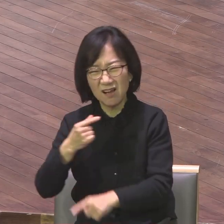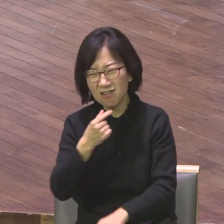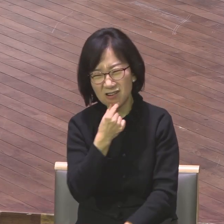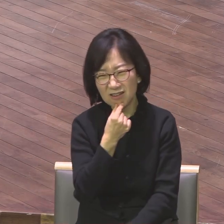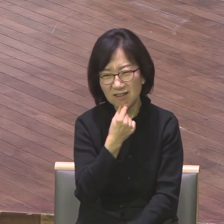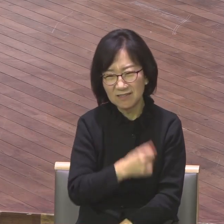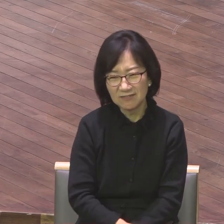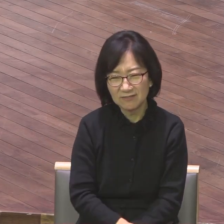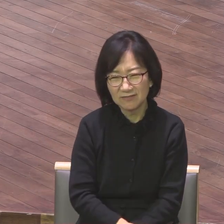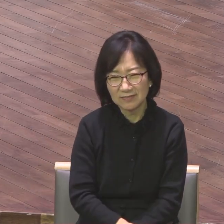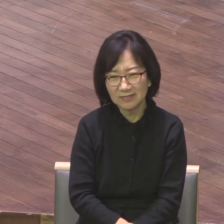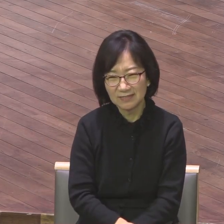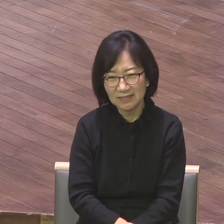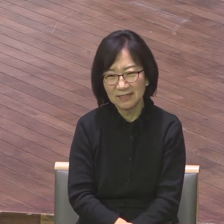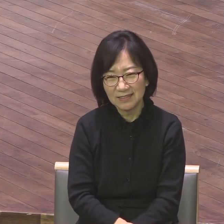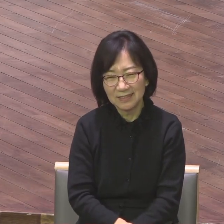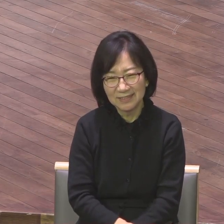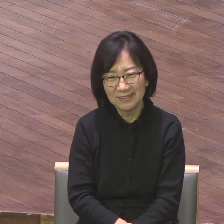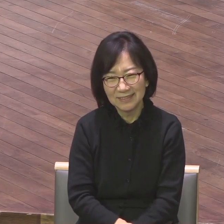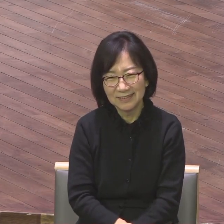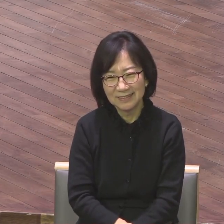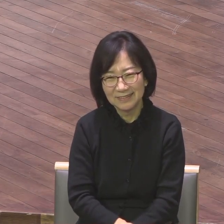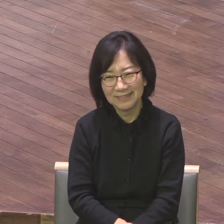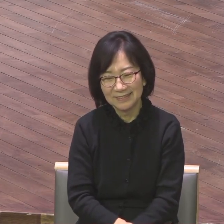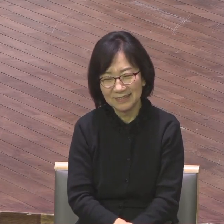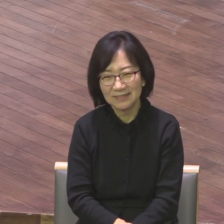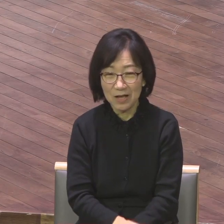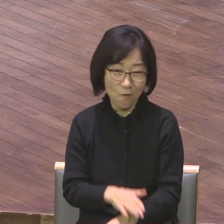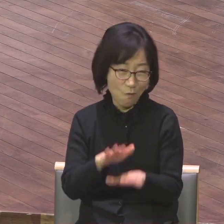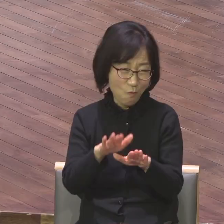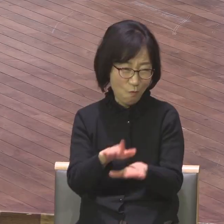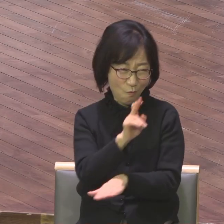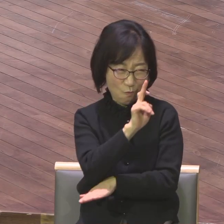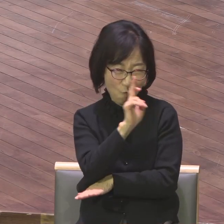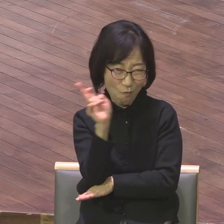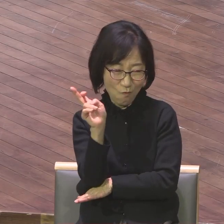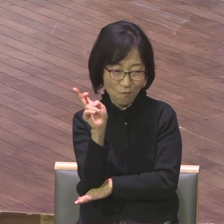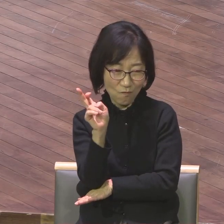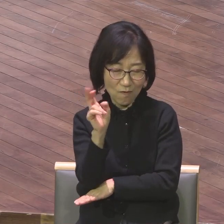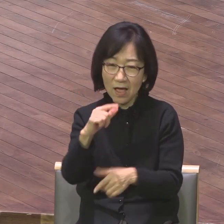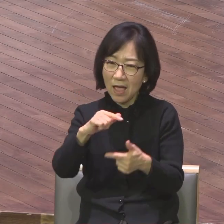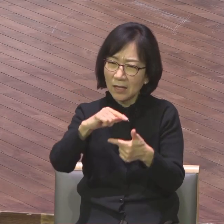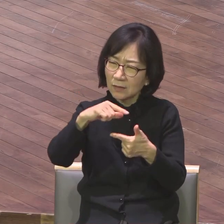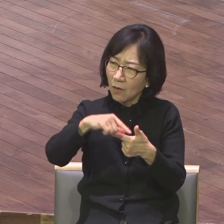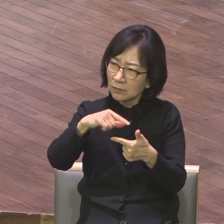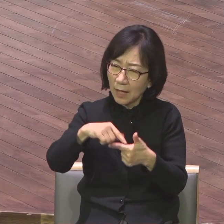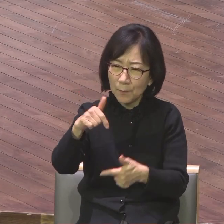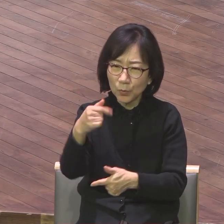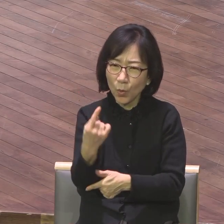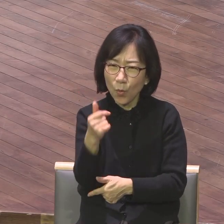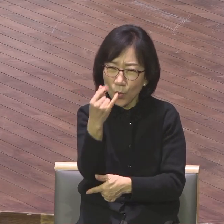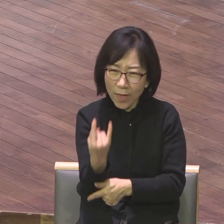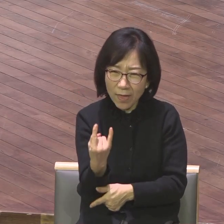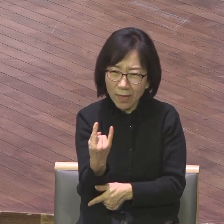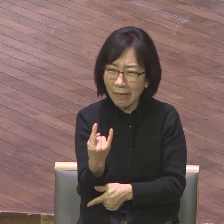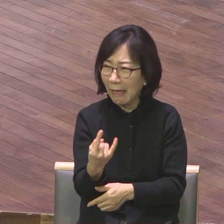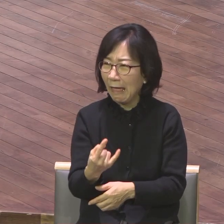할 수 없이 간다. 할 수 없어요. 오늘 또 오후에 경남도에서 재직 세미나 해달라서 할 수 없이